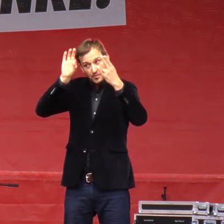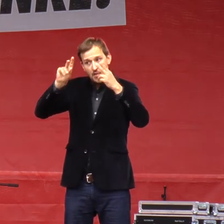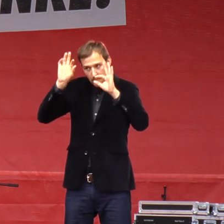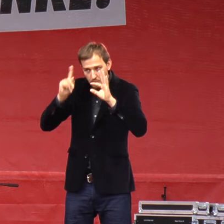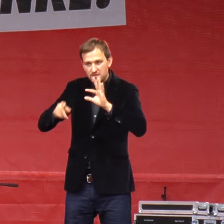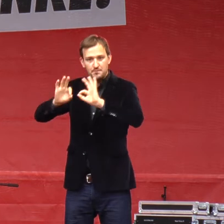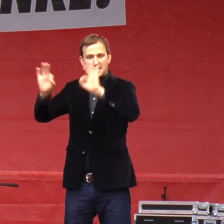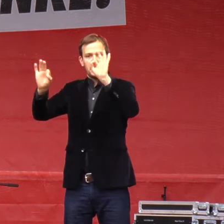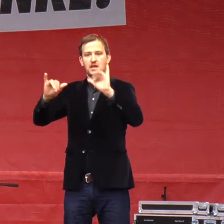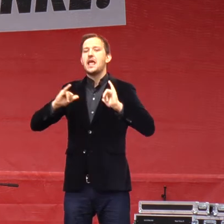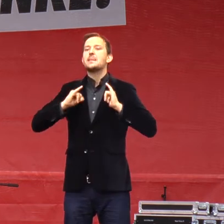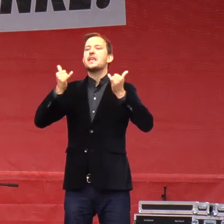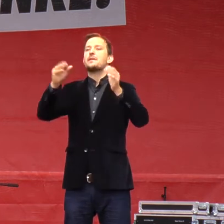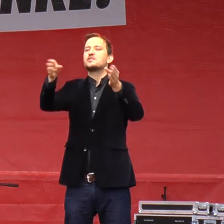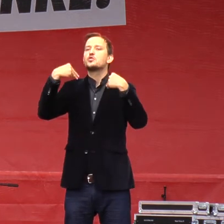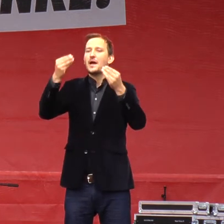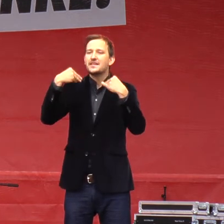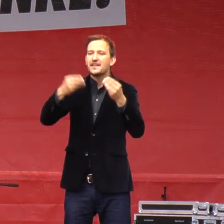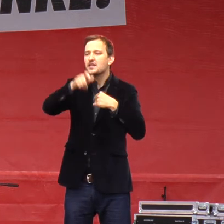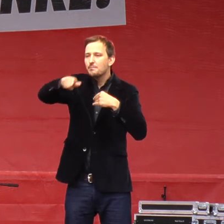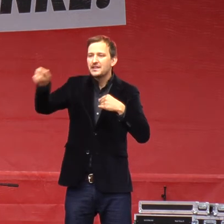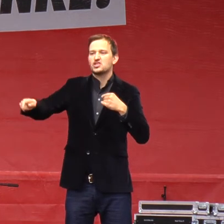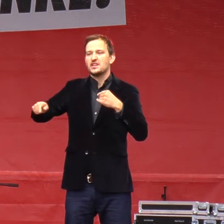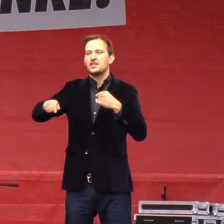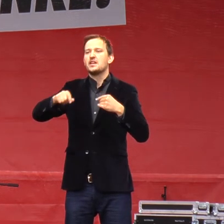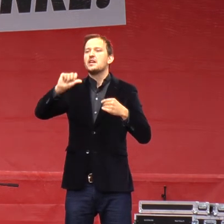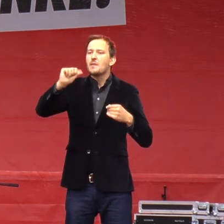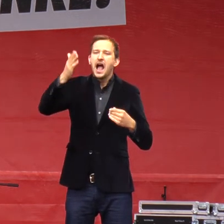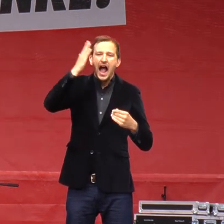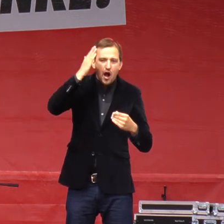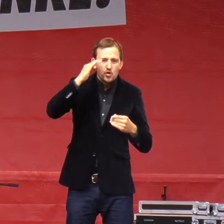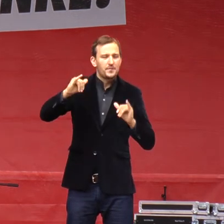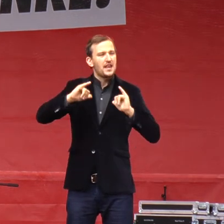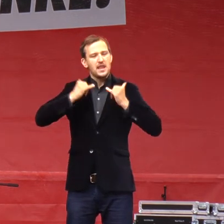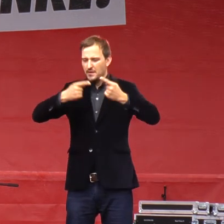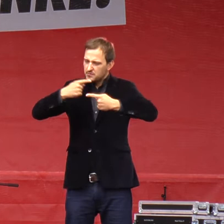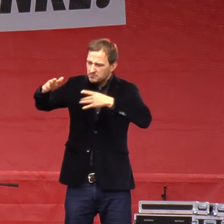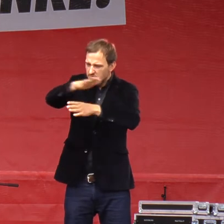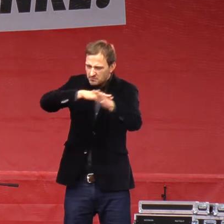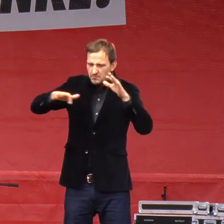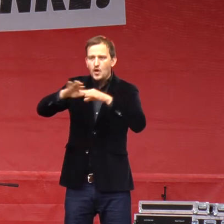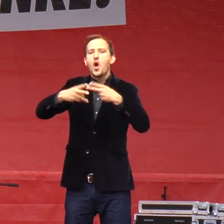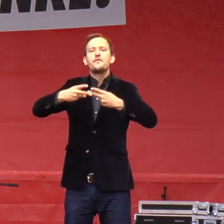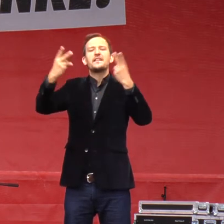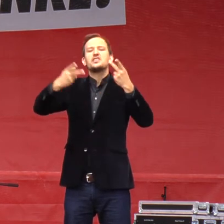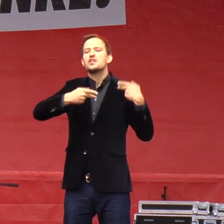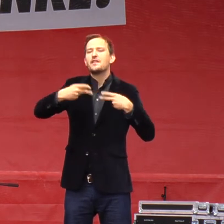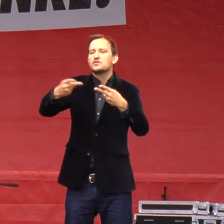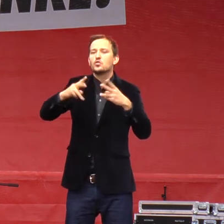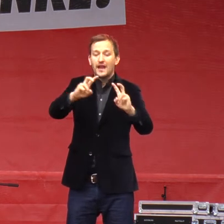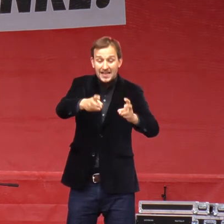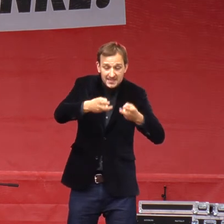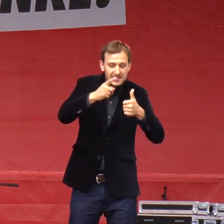die Lebensqualität der Menschen bestimmt sich in hohem Maße über den Zustand der öffentlichen Versorgung,